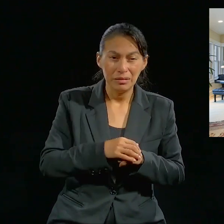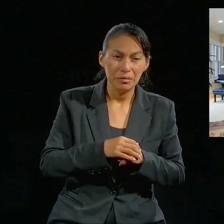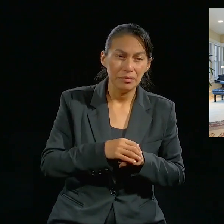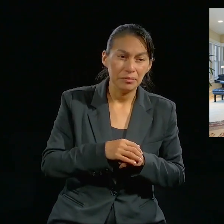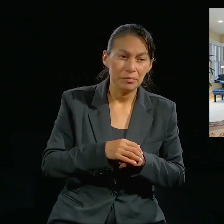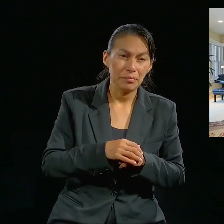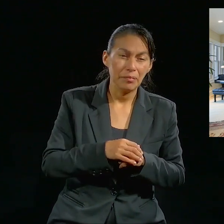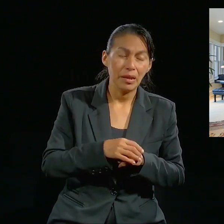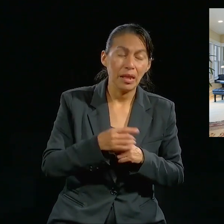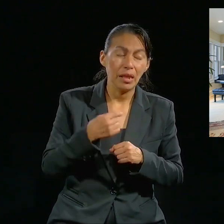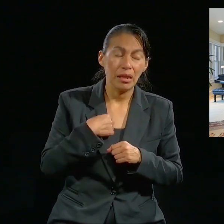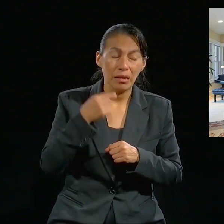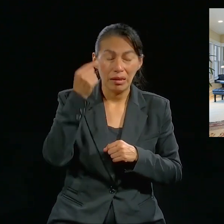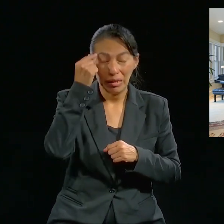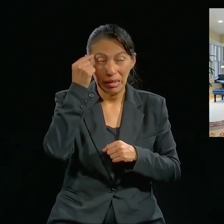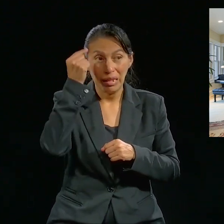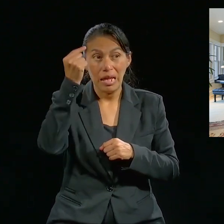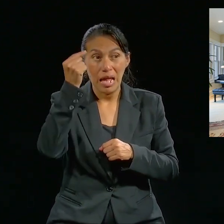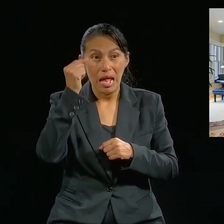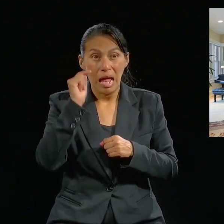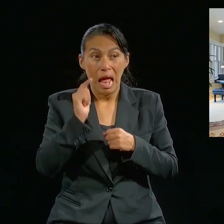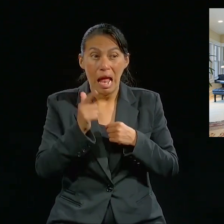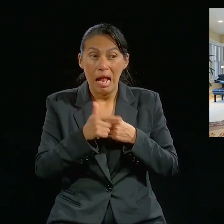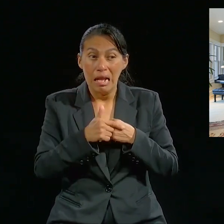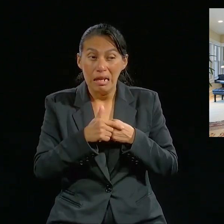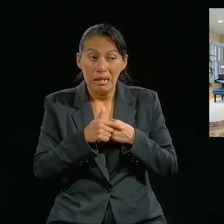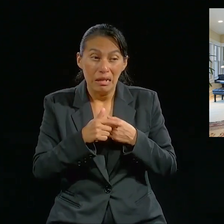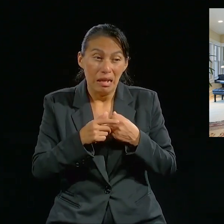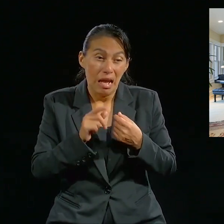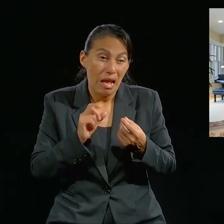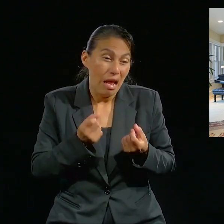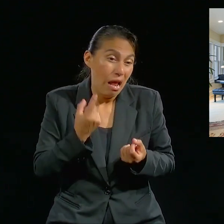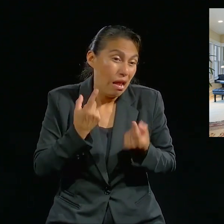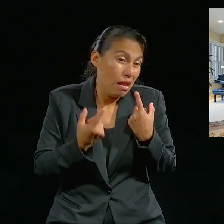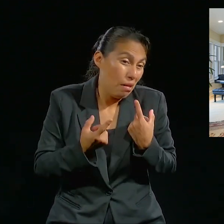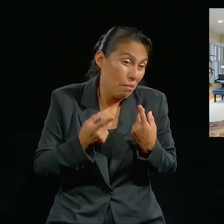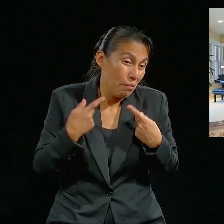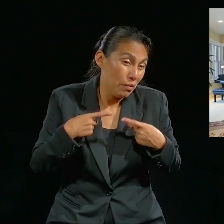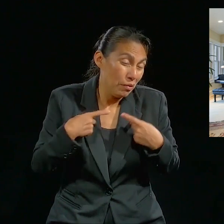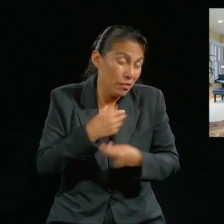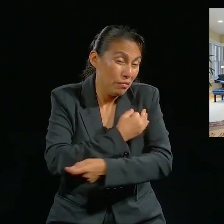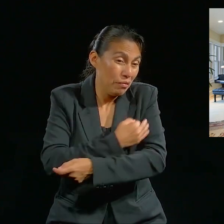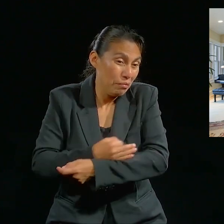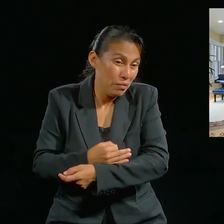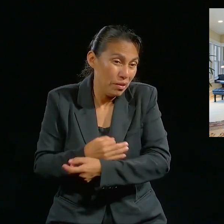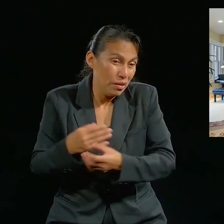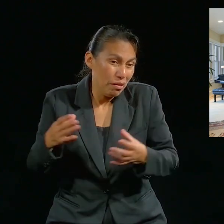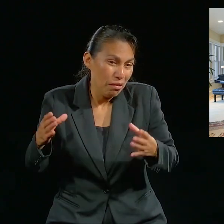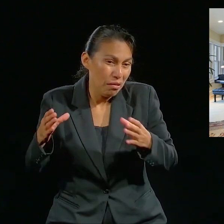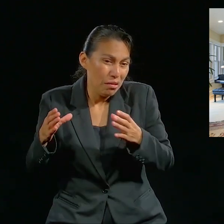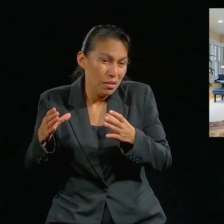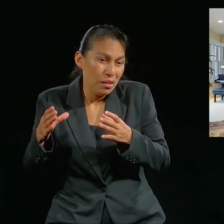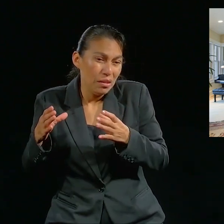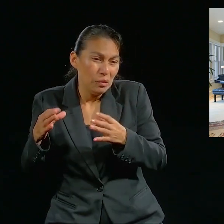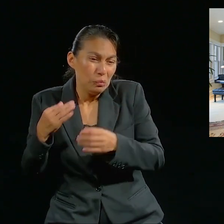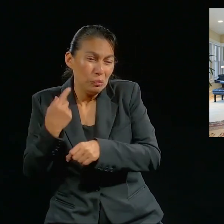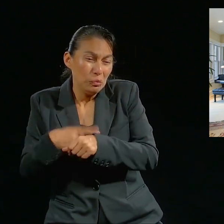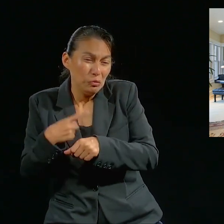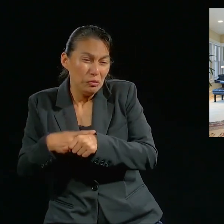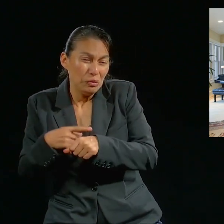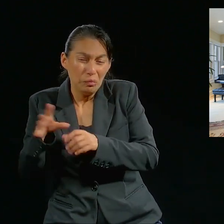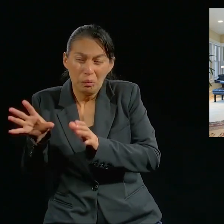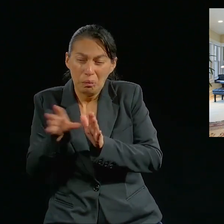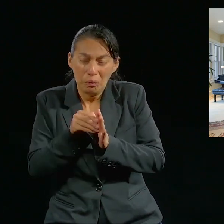ahora alguien cercano estaba contagiado. Y recuerdo que como familia hicimos un rol de